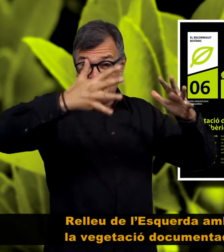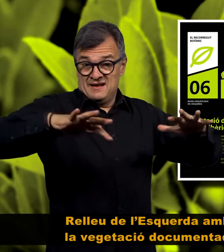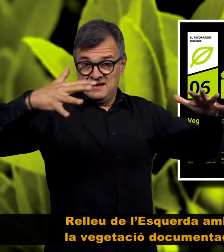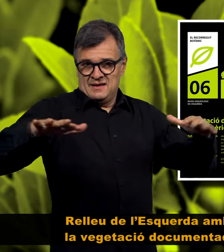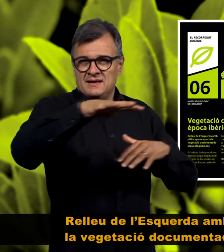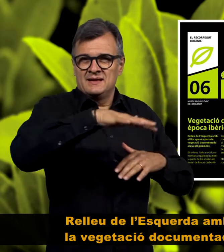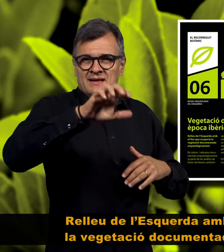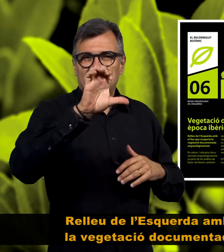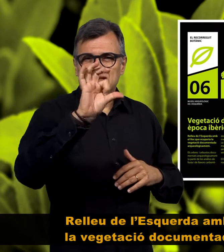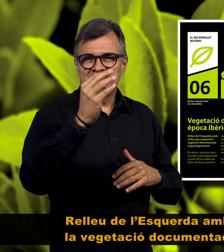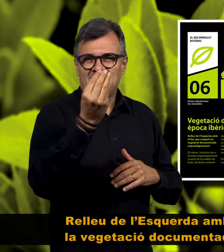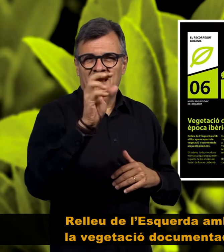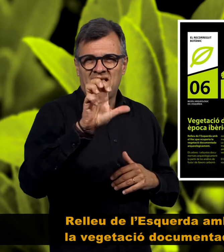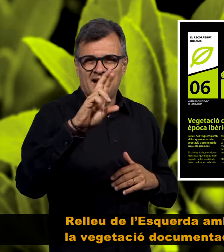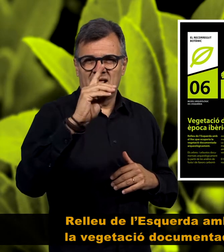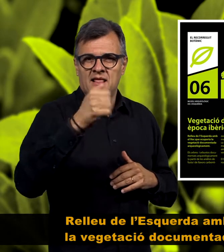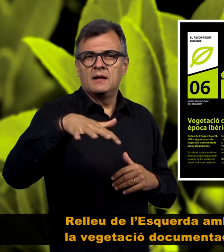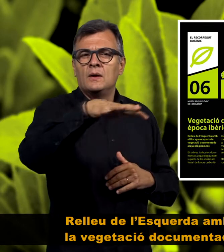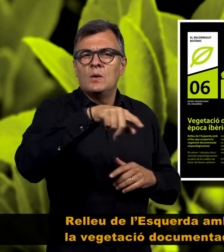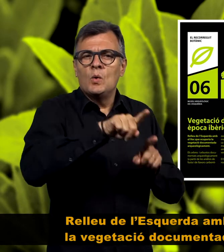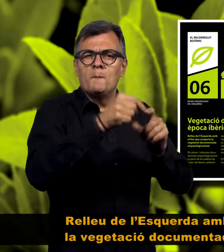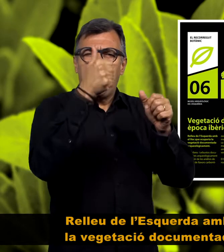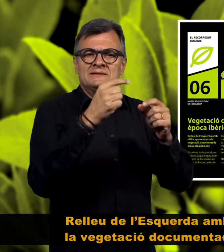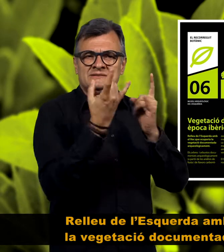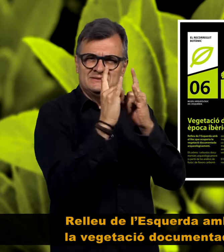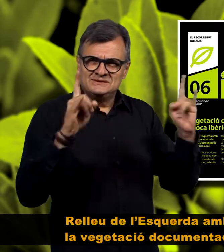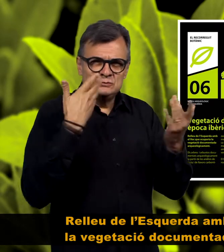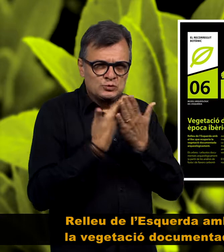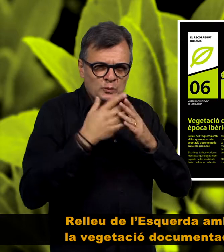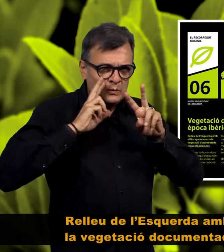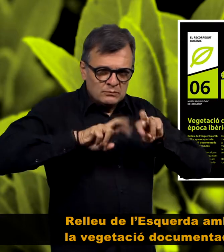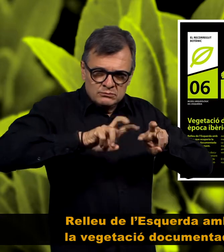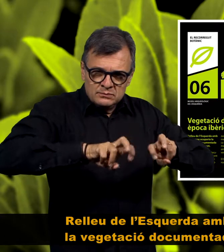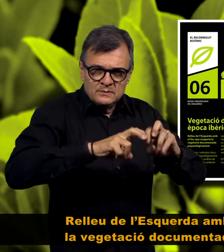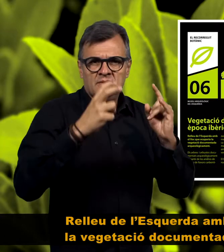Relleu de l'esquerda amb el lloc que ocuparia la vegetació documentada arqueològicament.